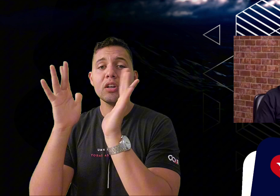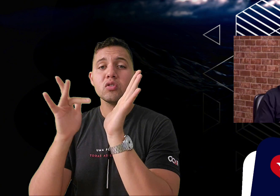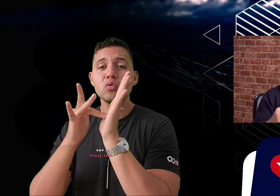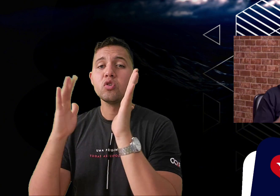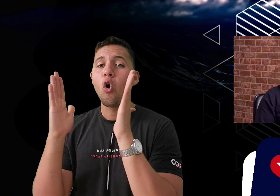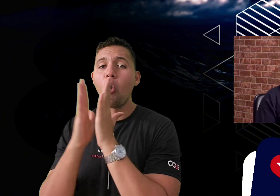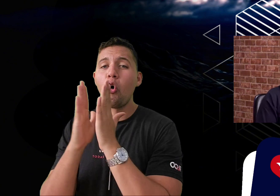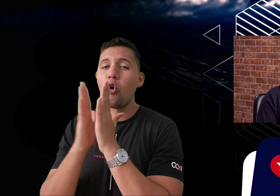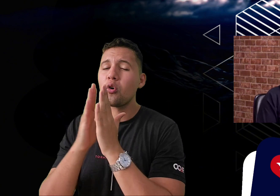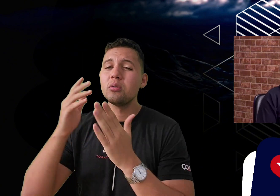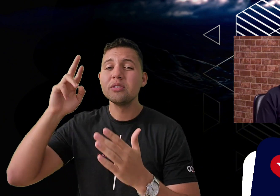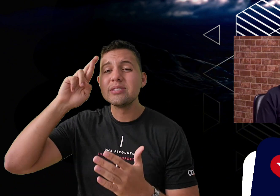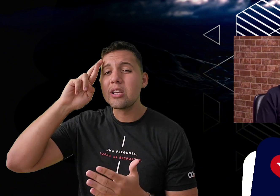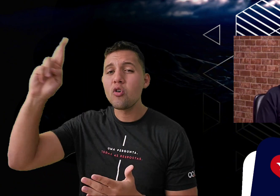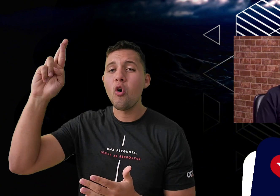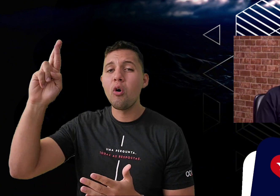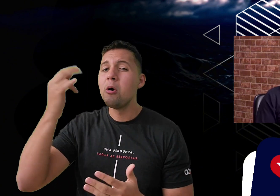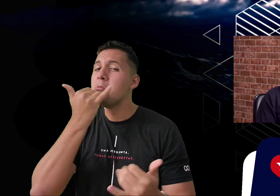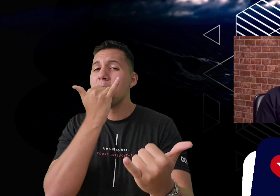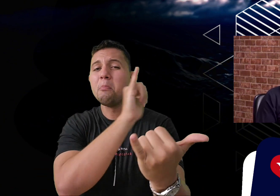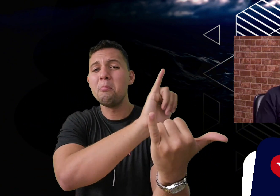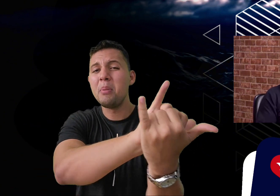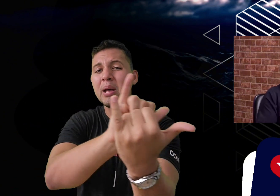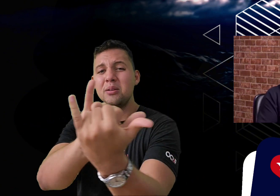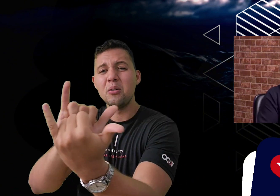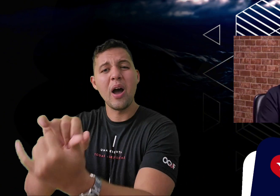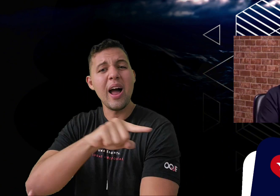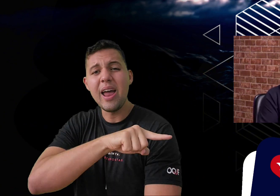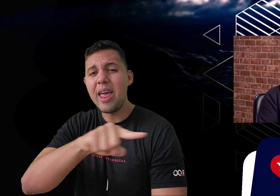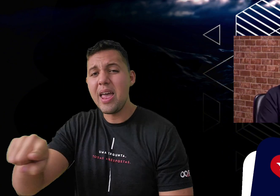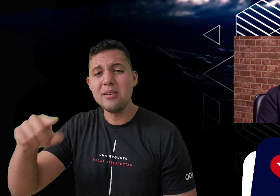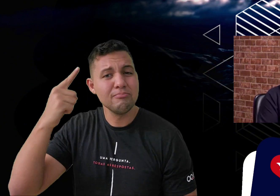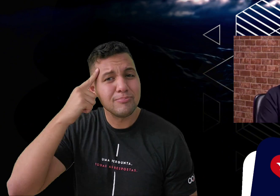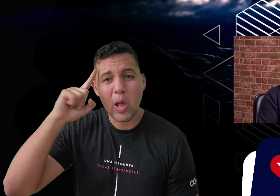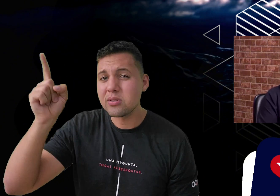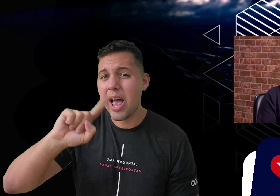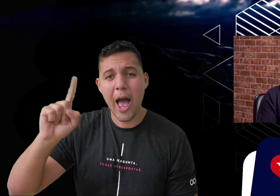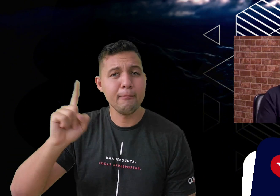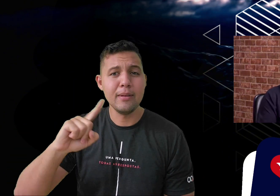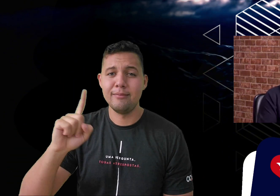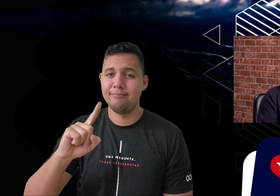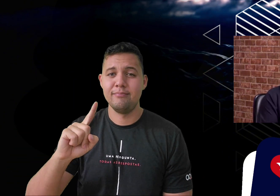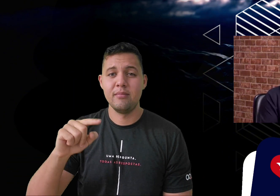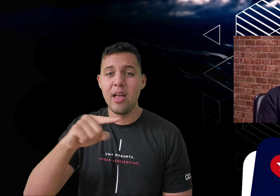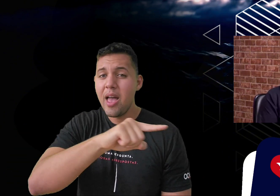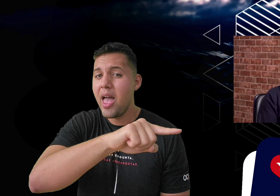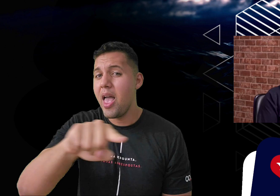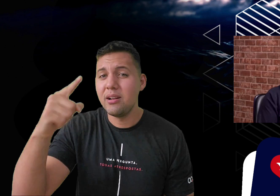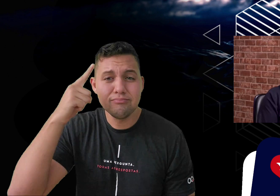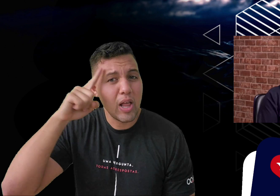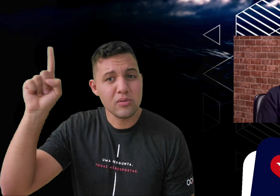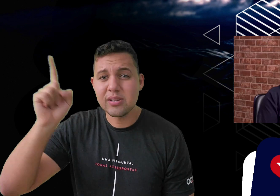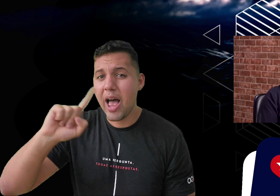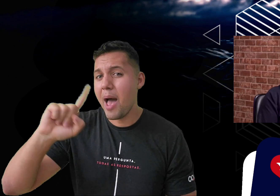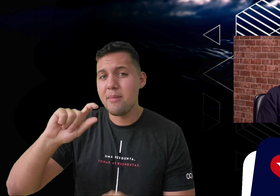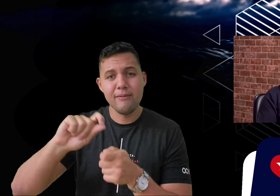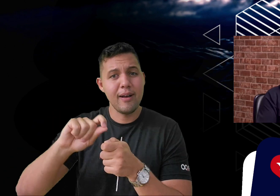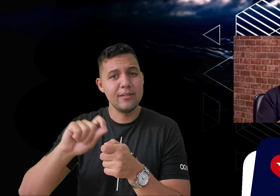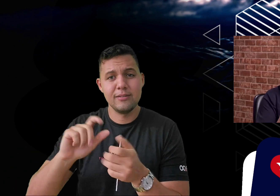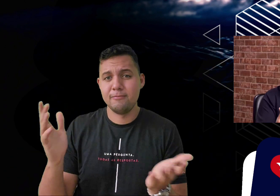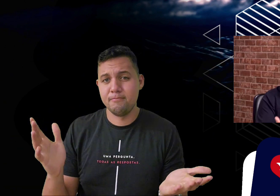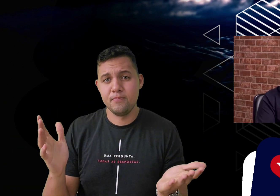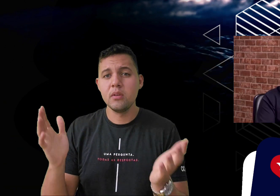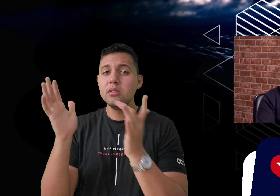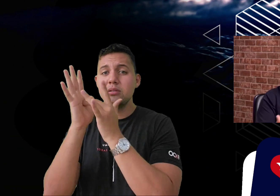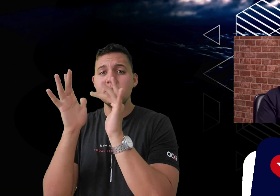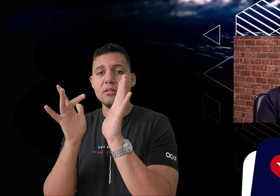para limpar seu coração. Não ficar guardando isso para que você não faça a obra do mal e nem o mal te use. Então você